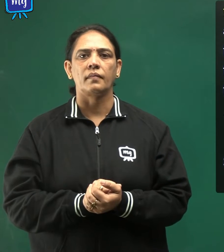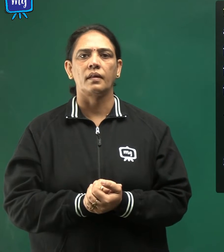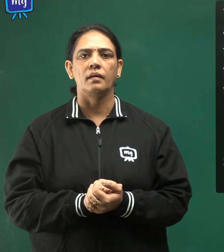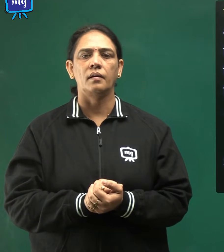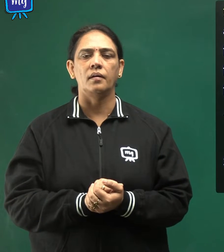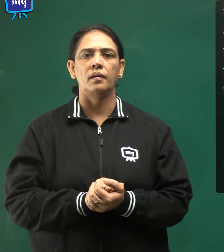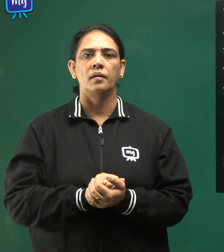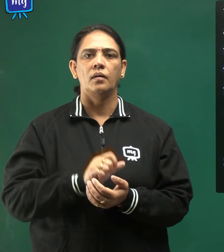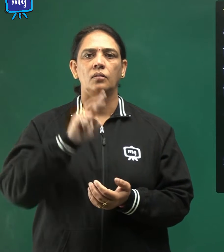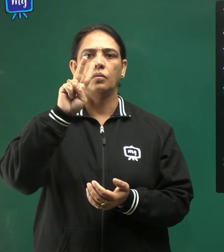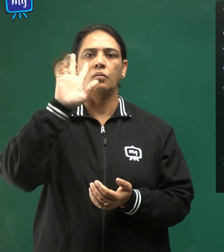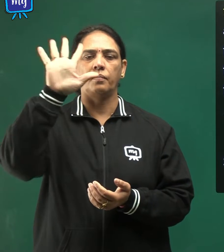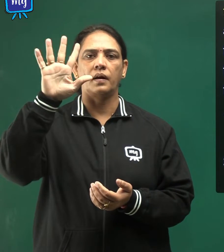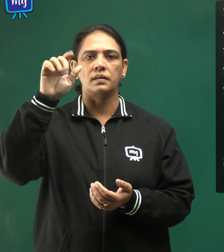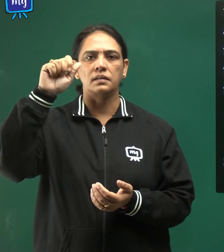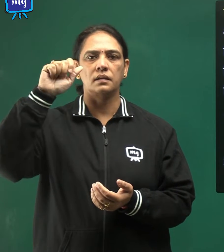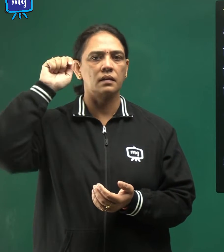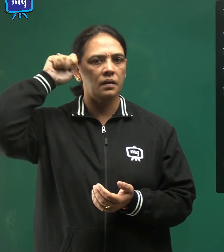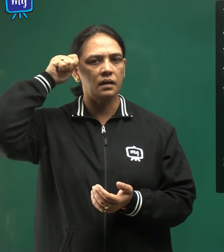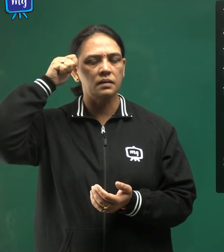25 अंग्रेजी की